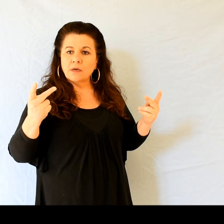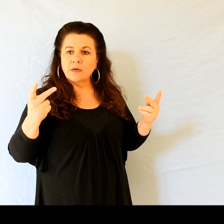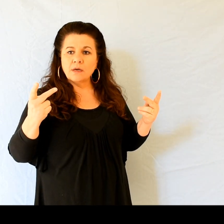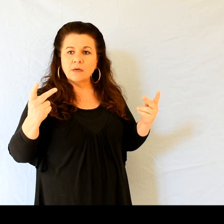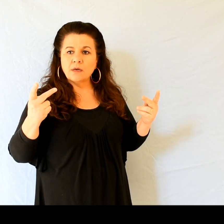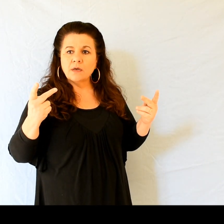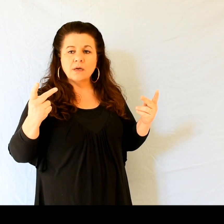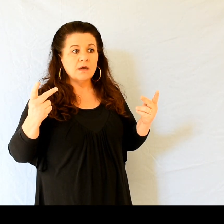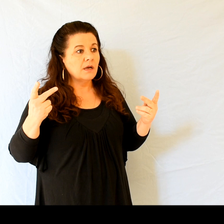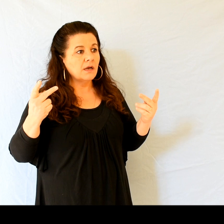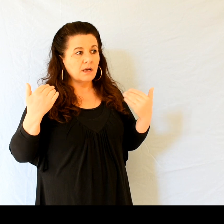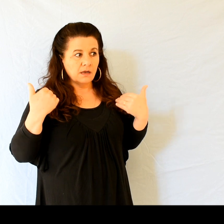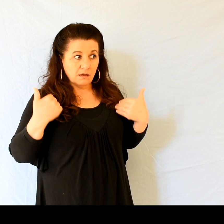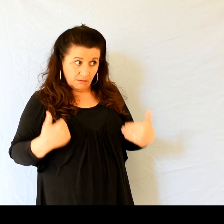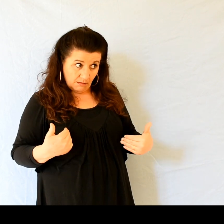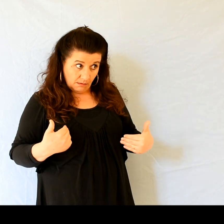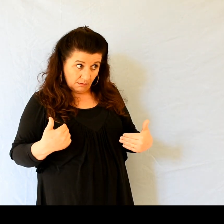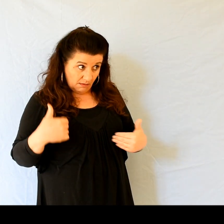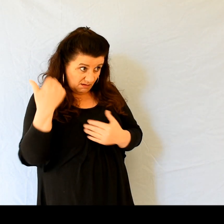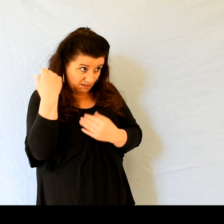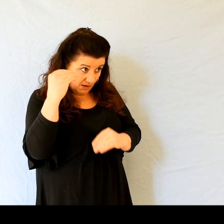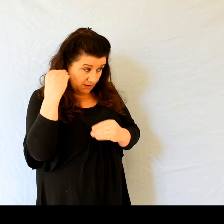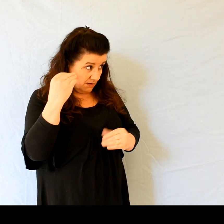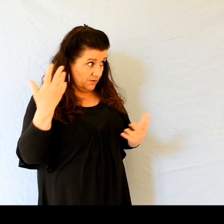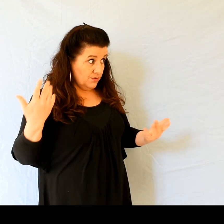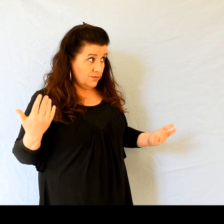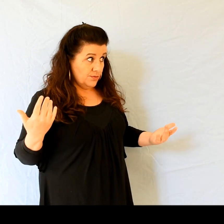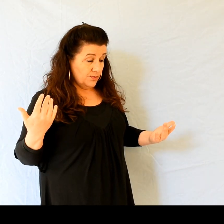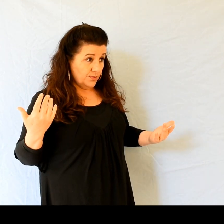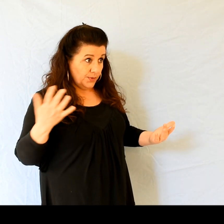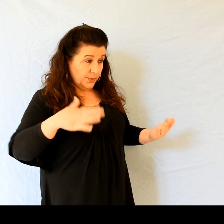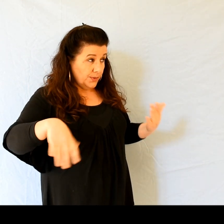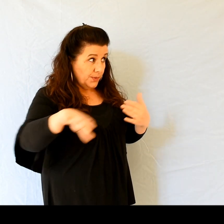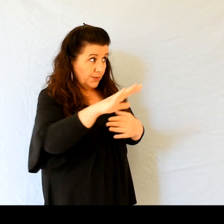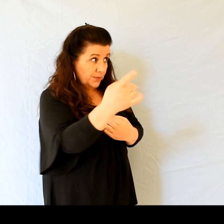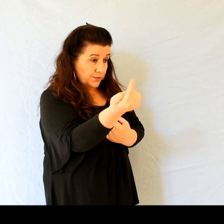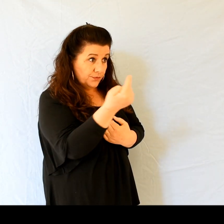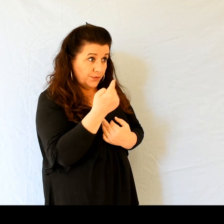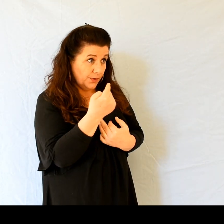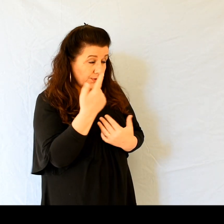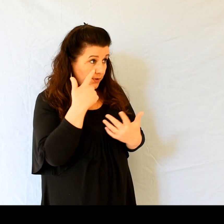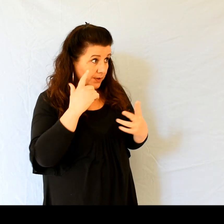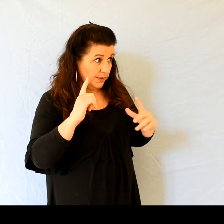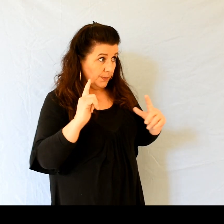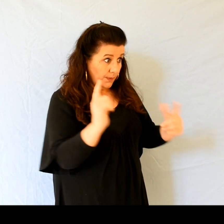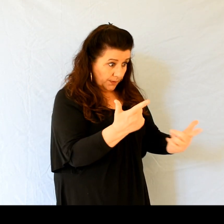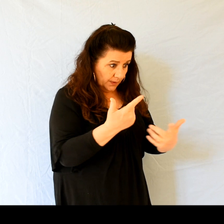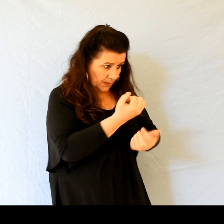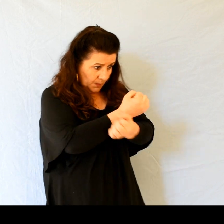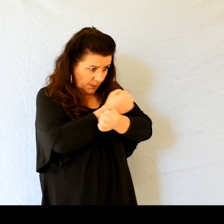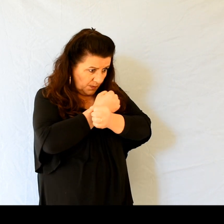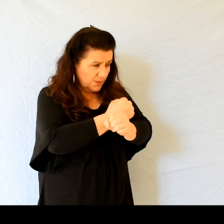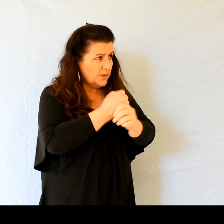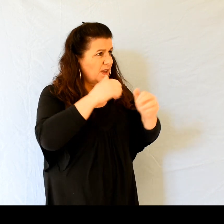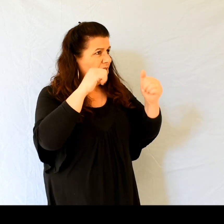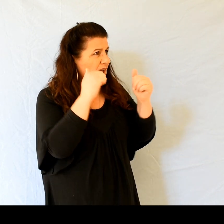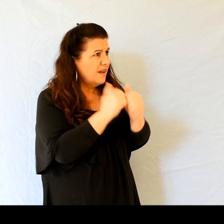« Suis-je donc un menti pour que vous soyez venus me saisir avec des épées et